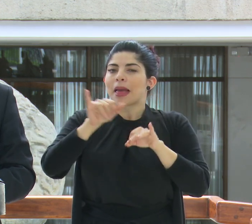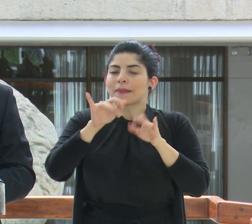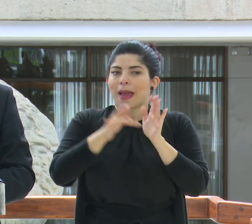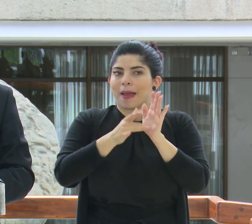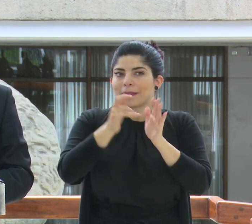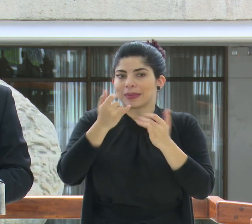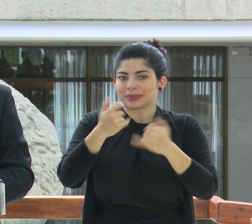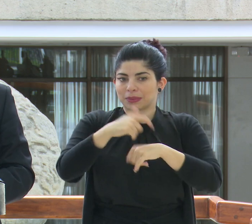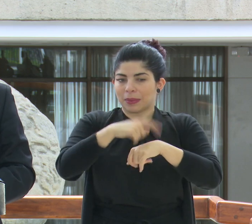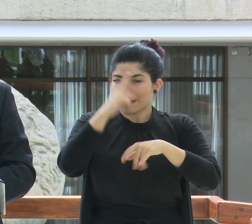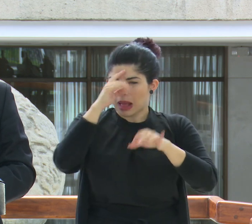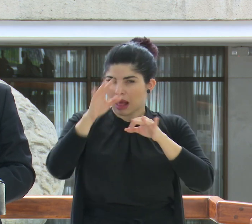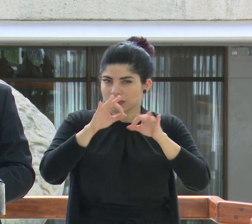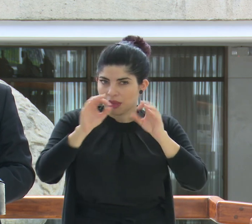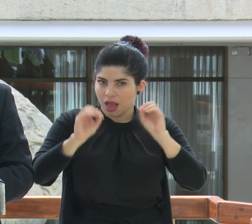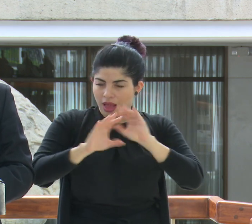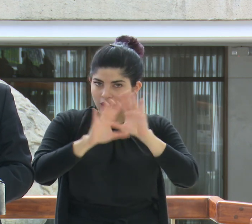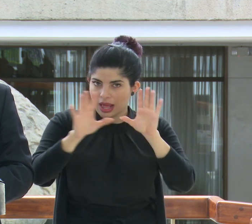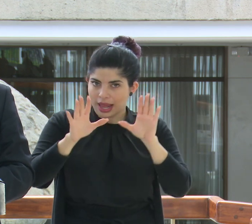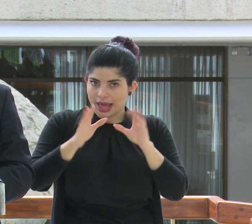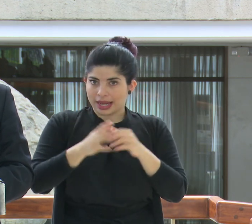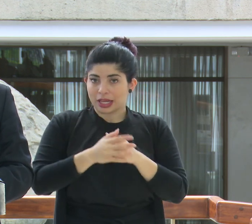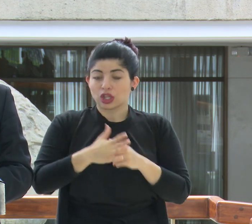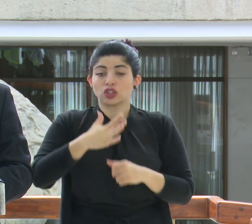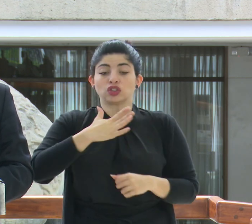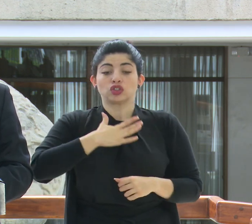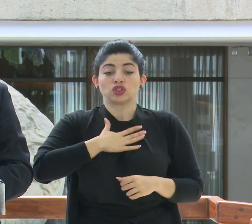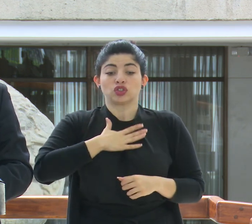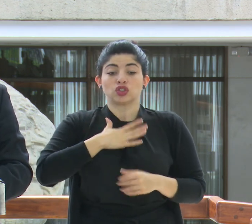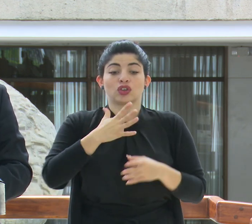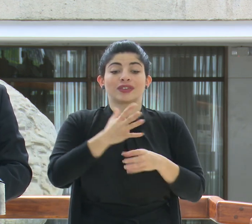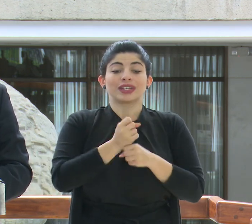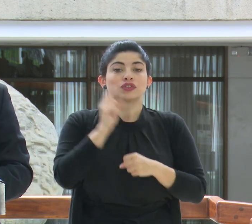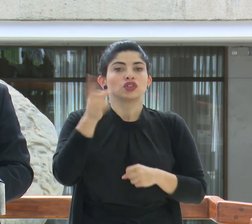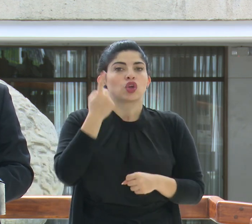aprovechar el momento para aclarar que voy a recibir